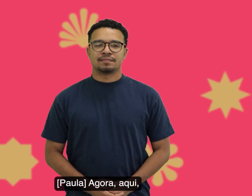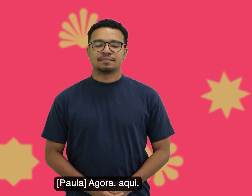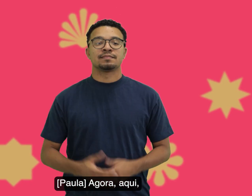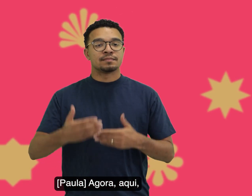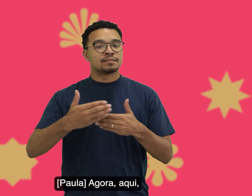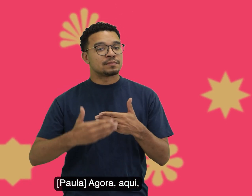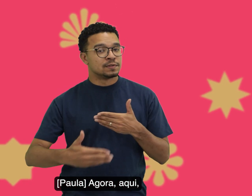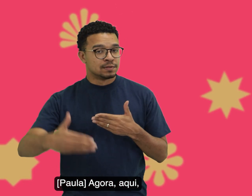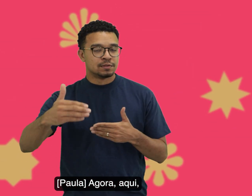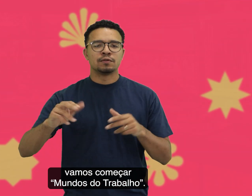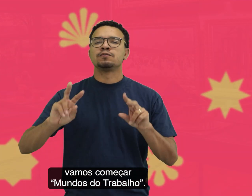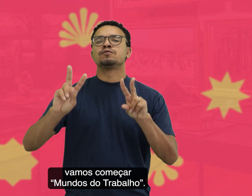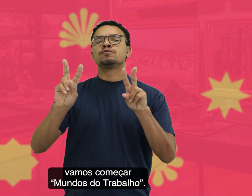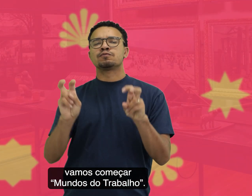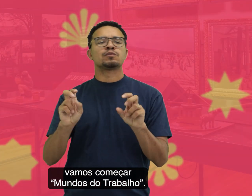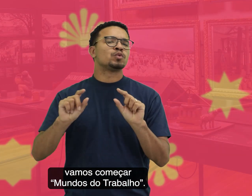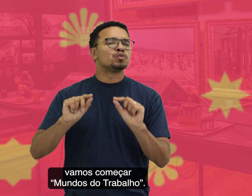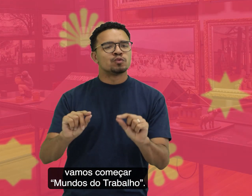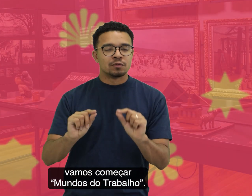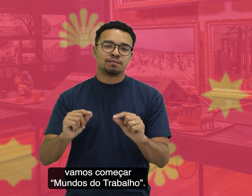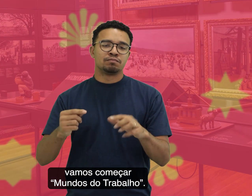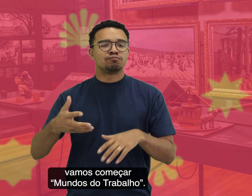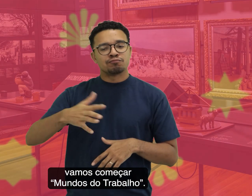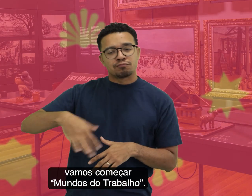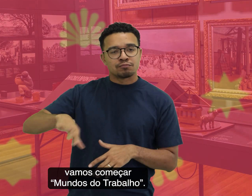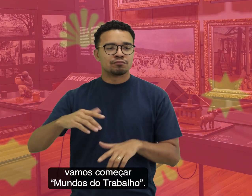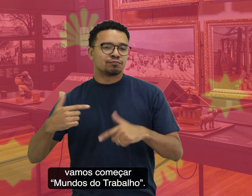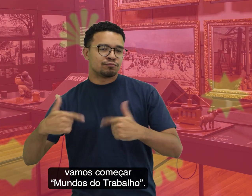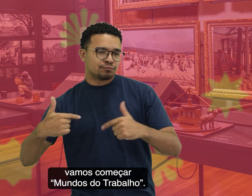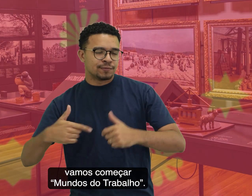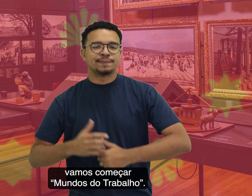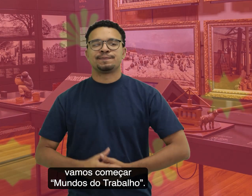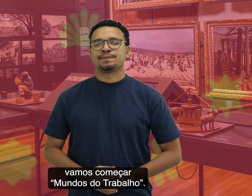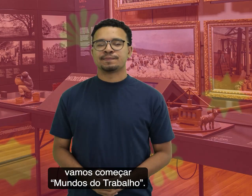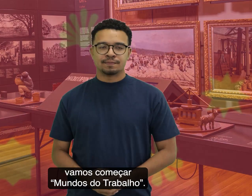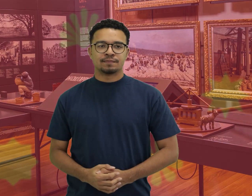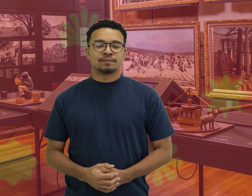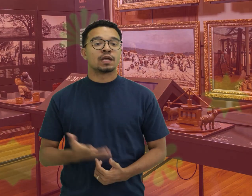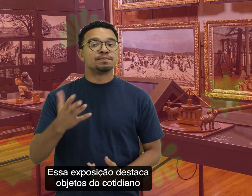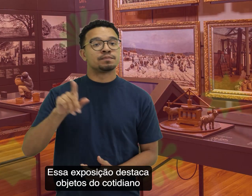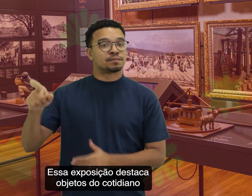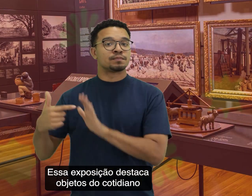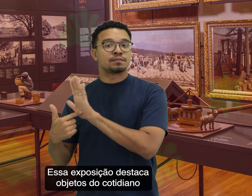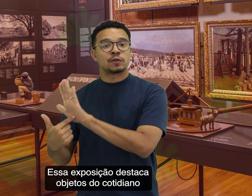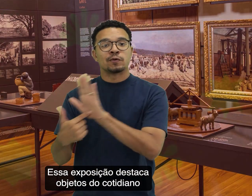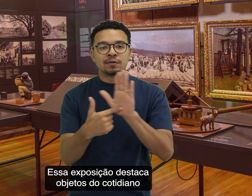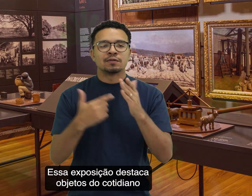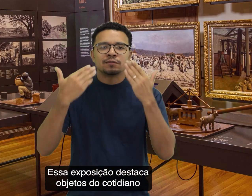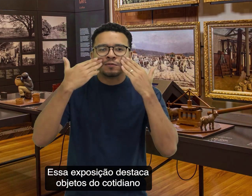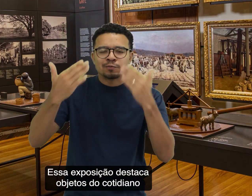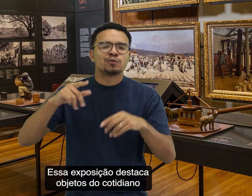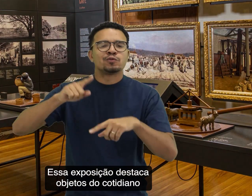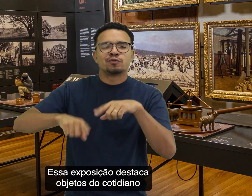Agora aqui vamos começar o mundo do trabalho. Essa exposição